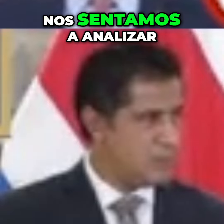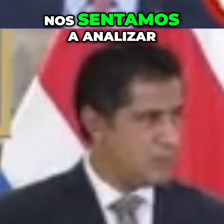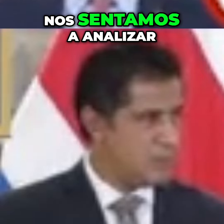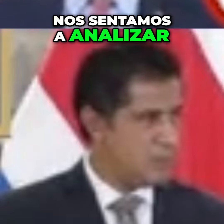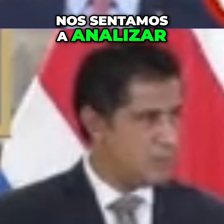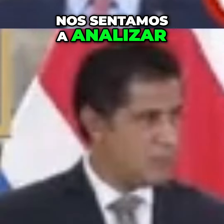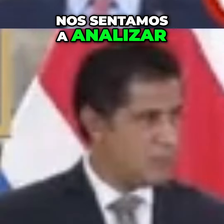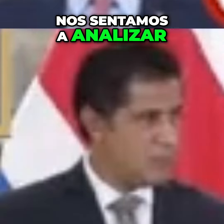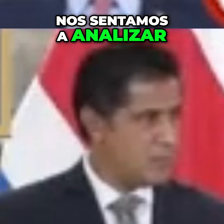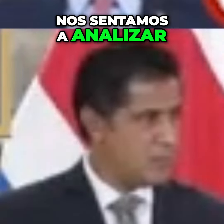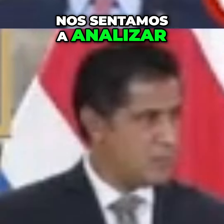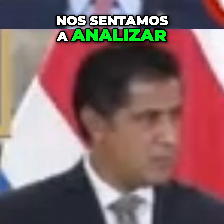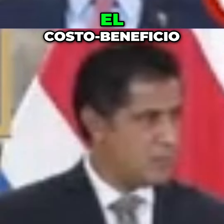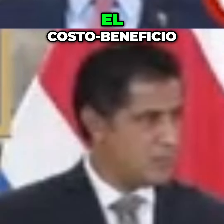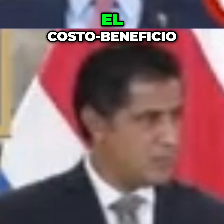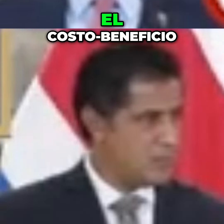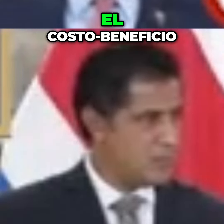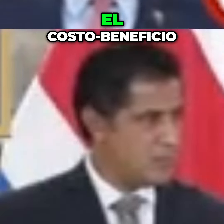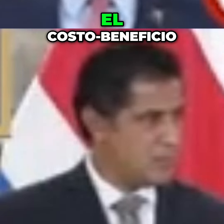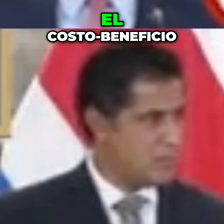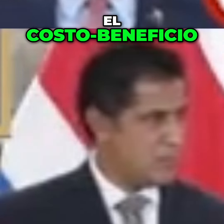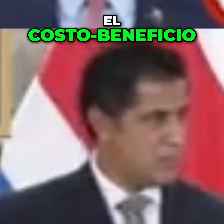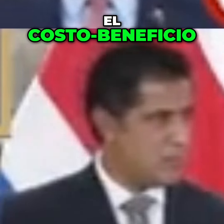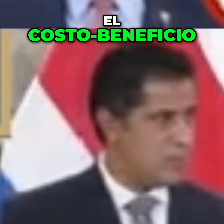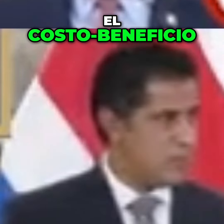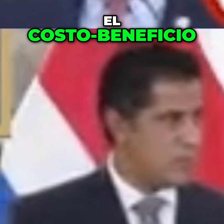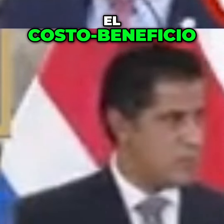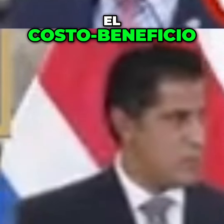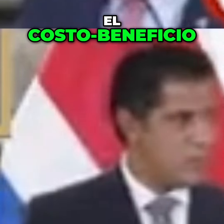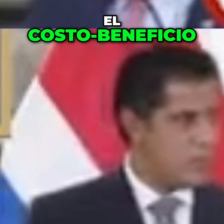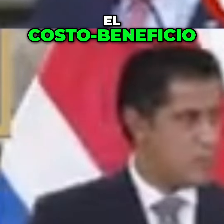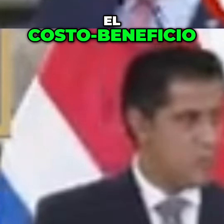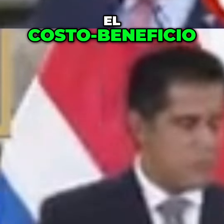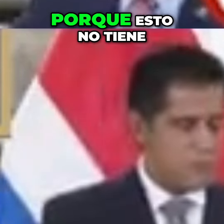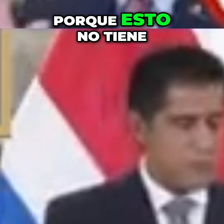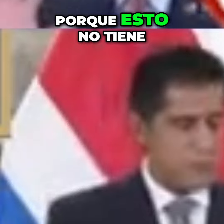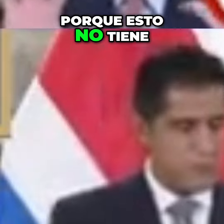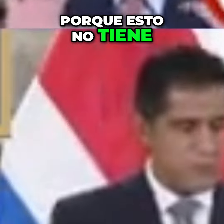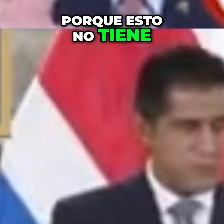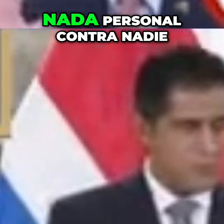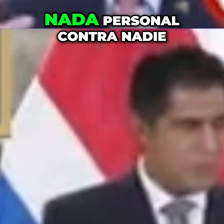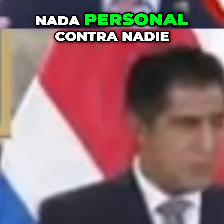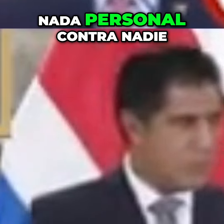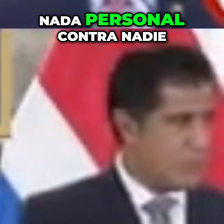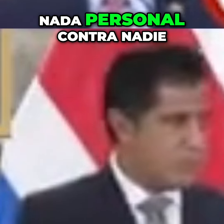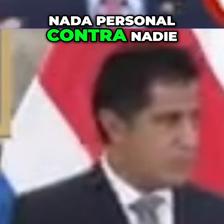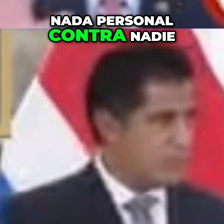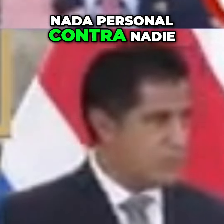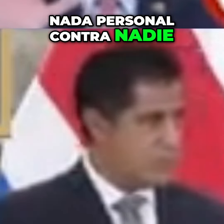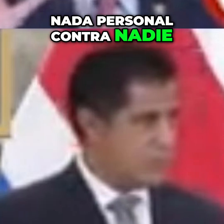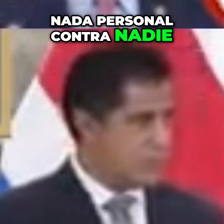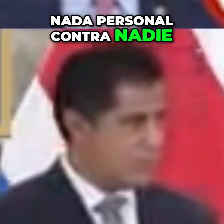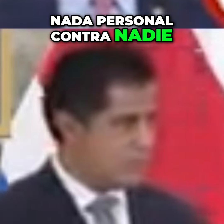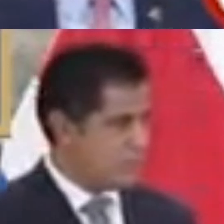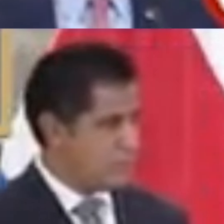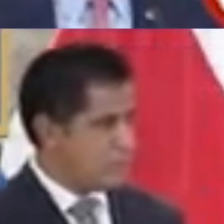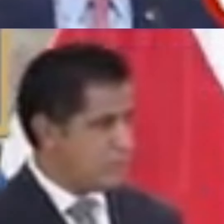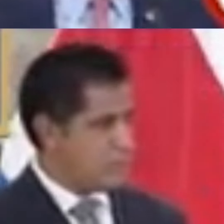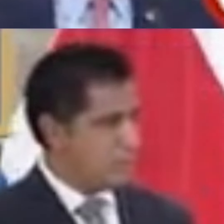yo nos sentamos a analizar el costo-beneficio, porque esto no tiene nada personal contra